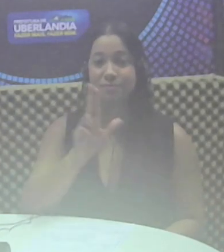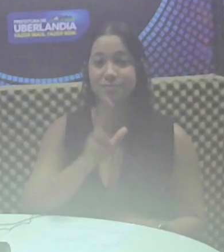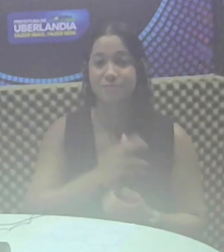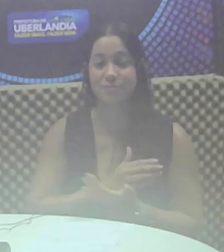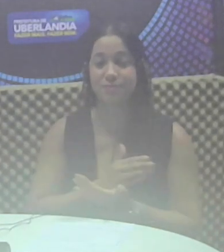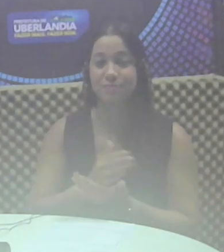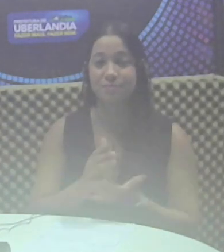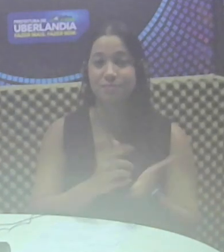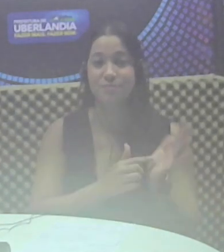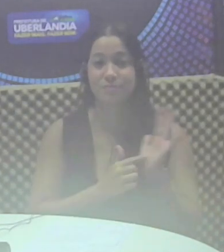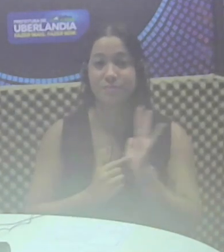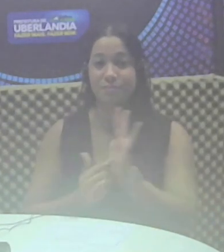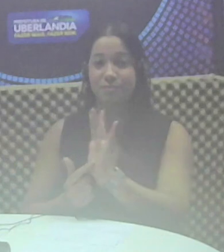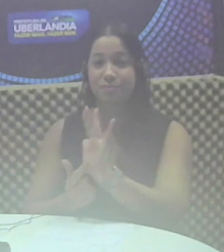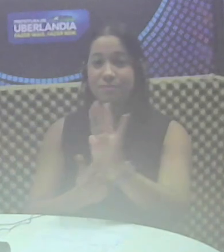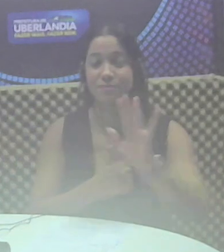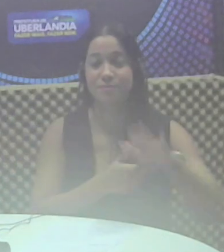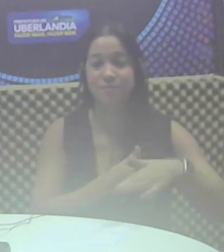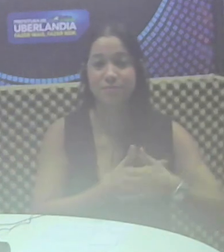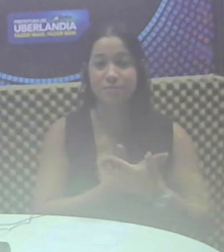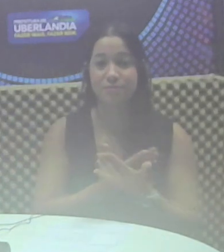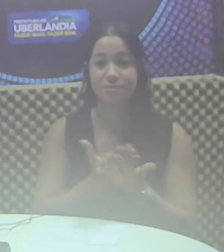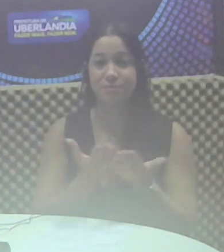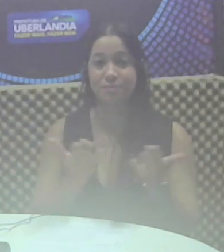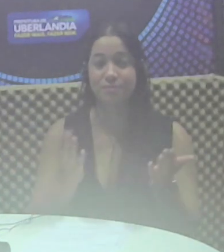Uberlândia no ar pra você.